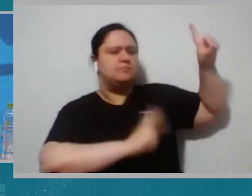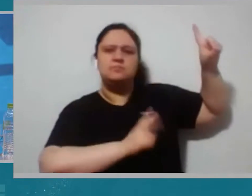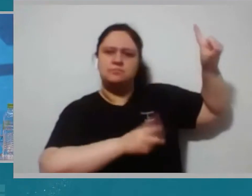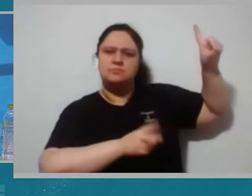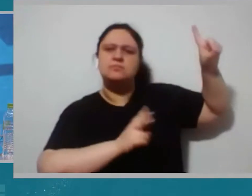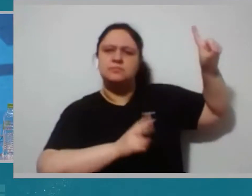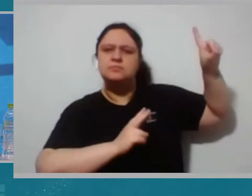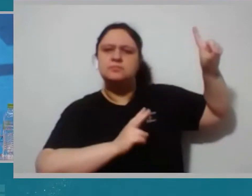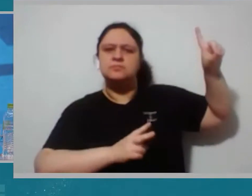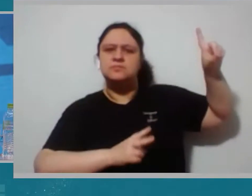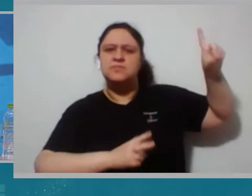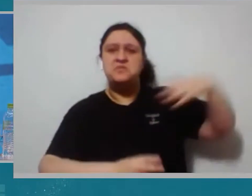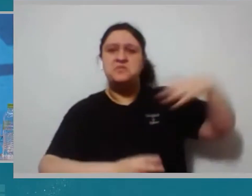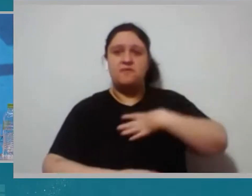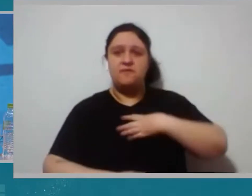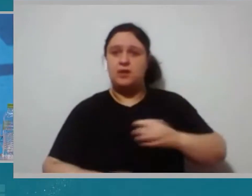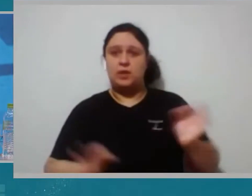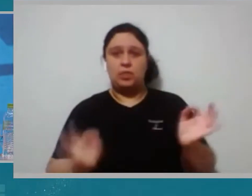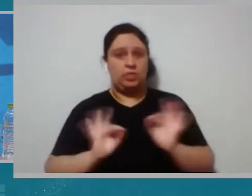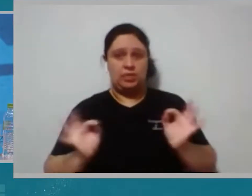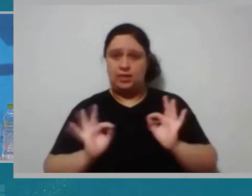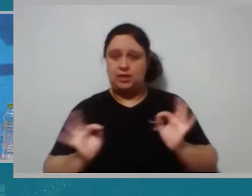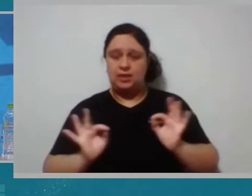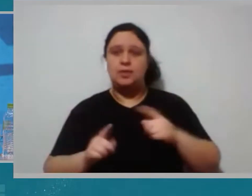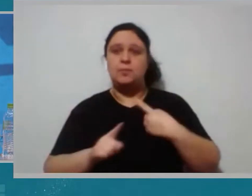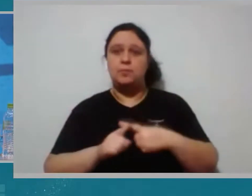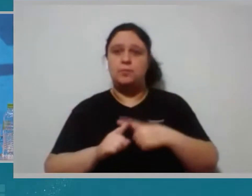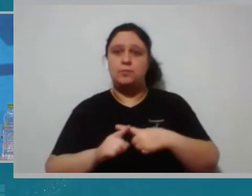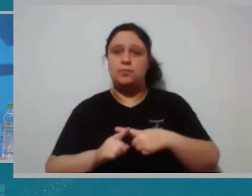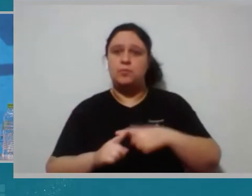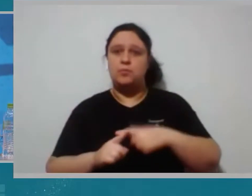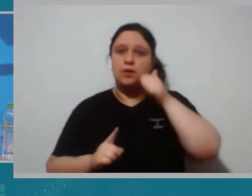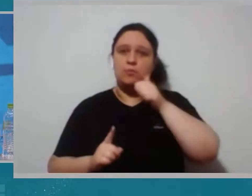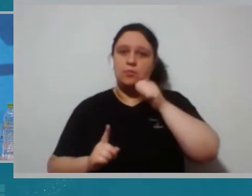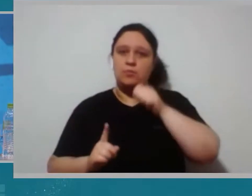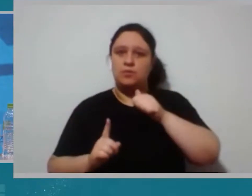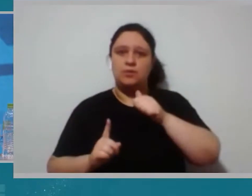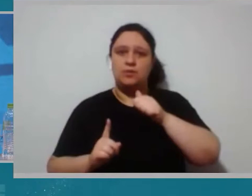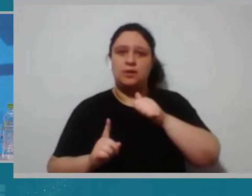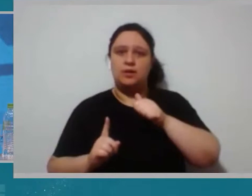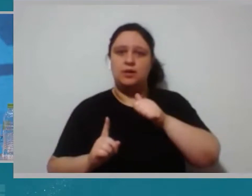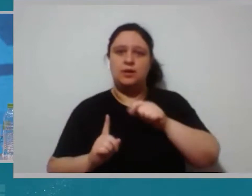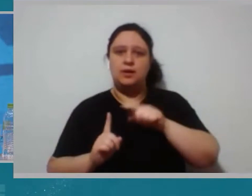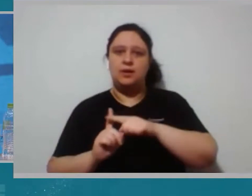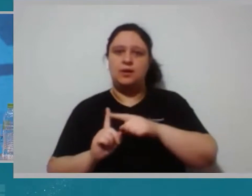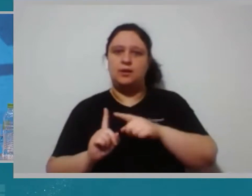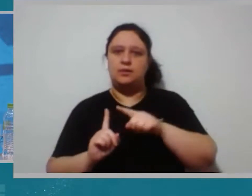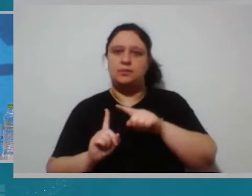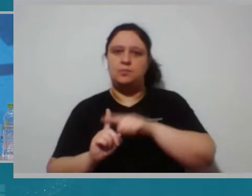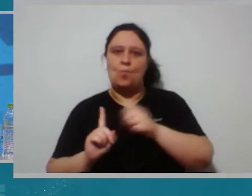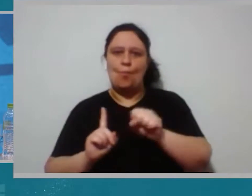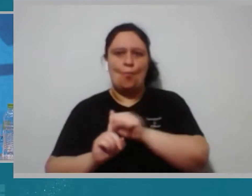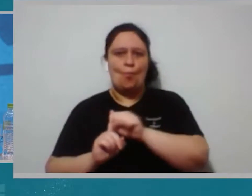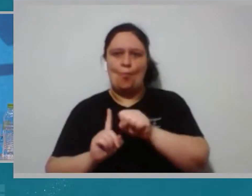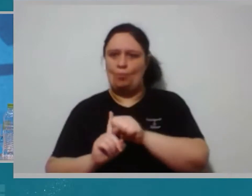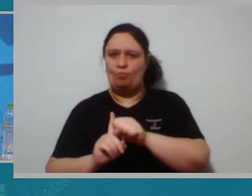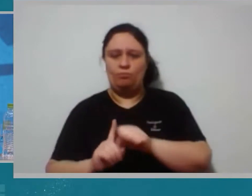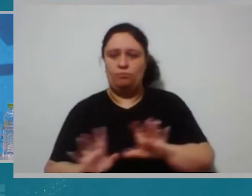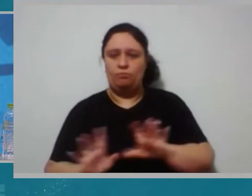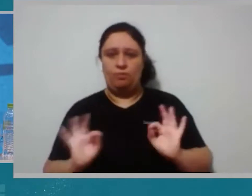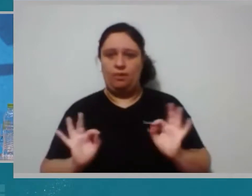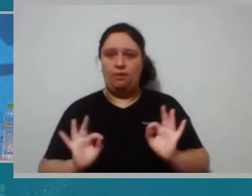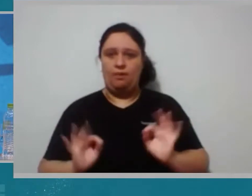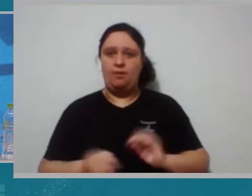filhos, porque Isabel era estéril, sendo eles avançados em idade. Aí vamos,